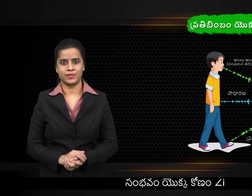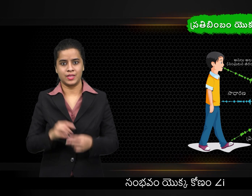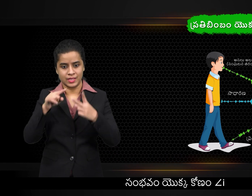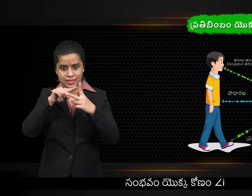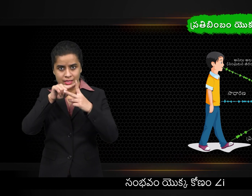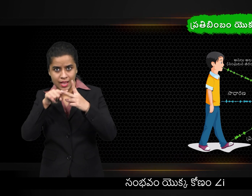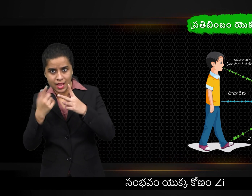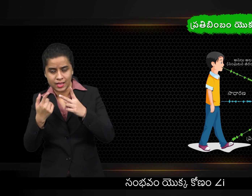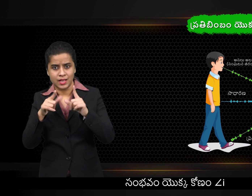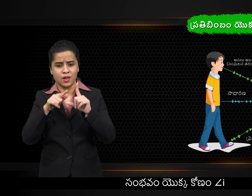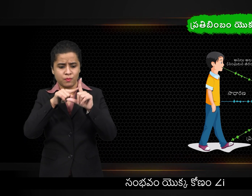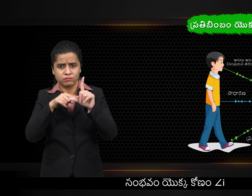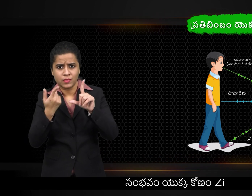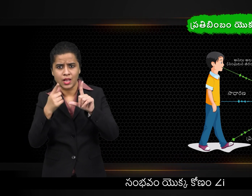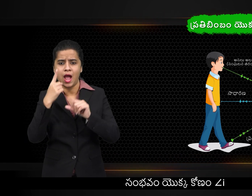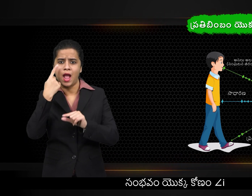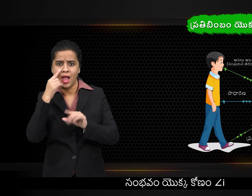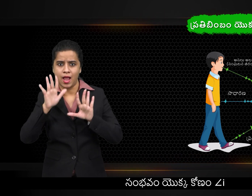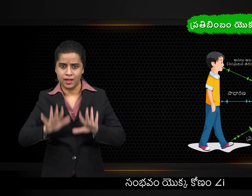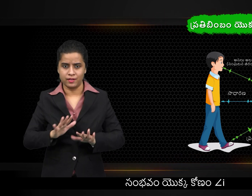సంభవం యొక్క కోణం యాంగిల్ ఐ